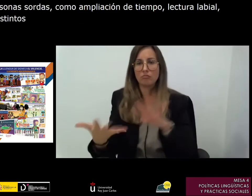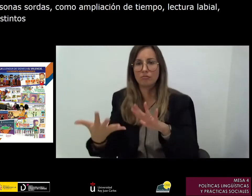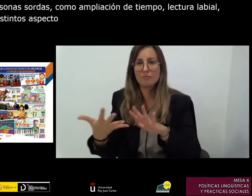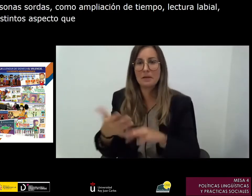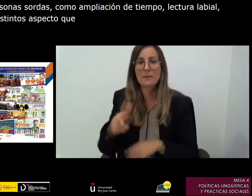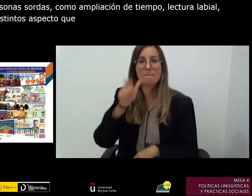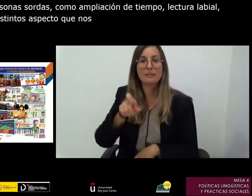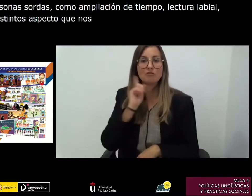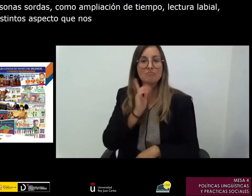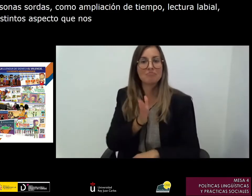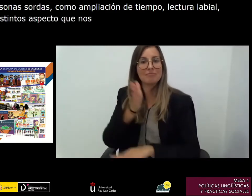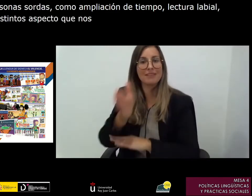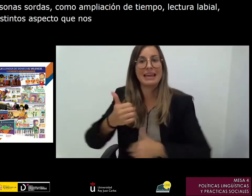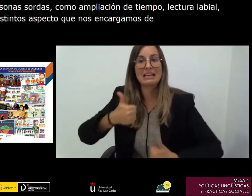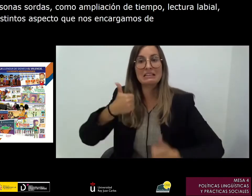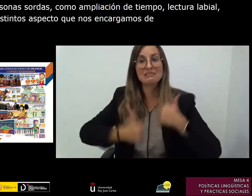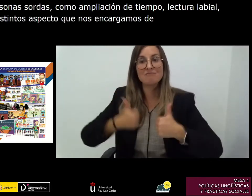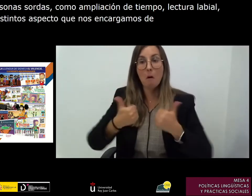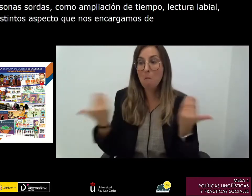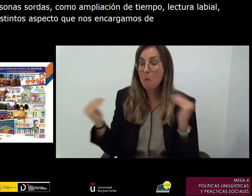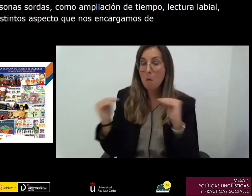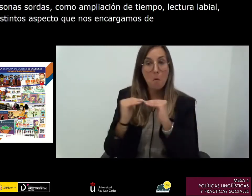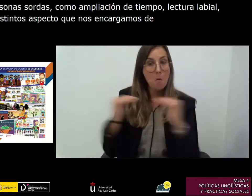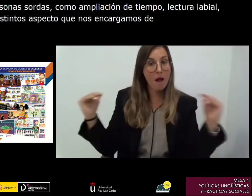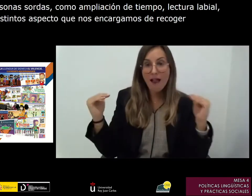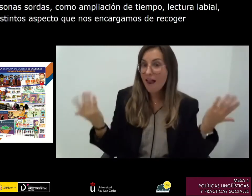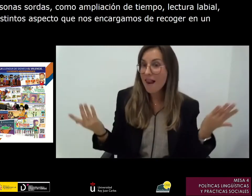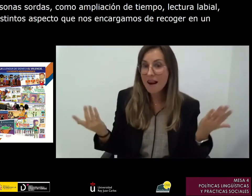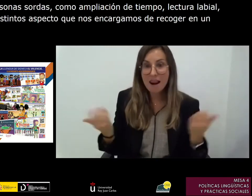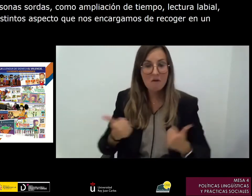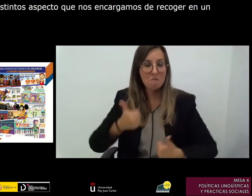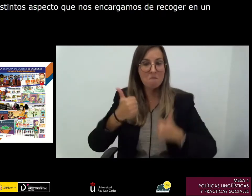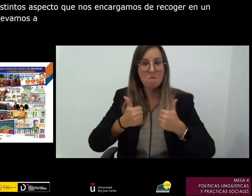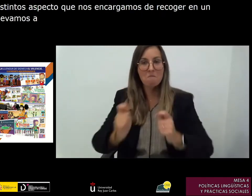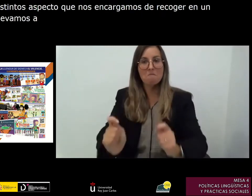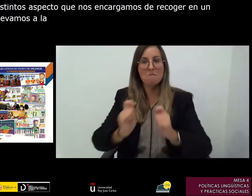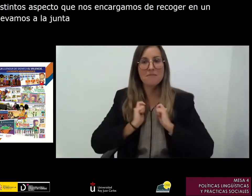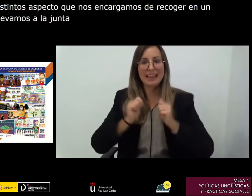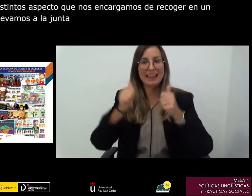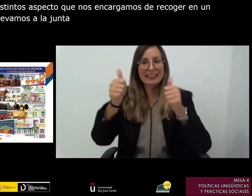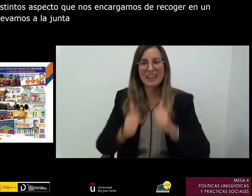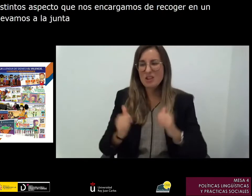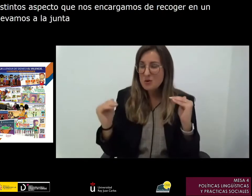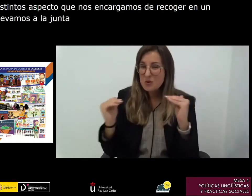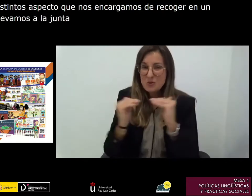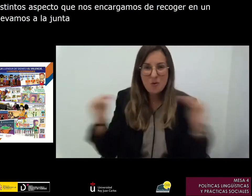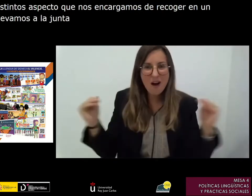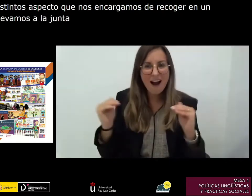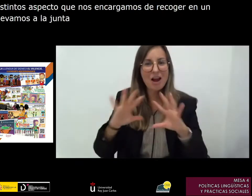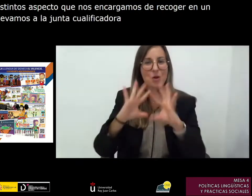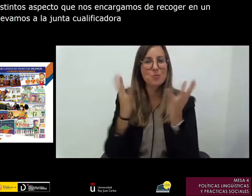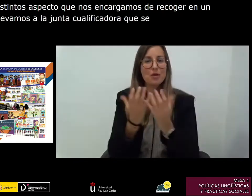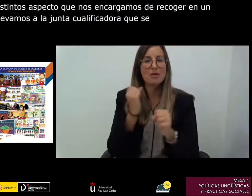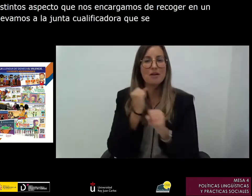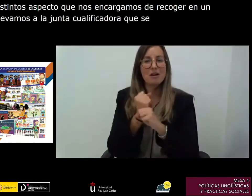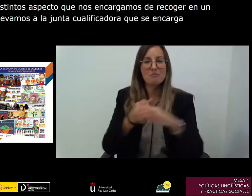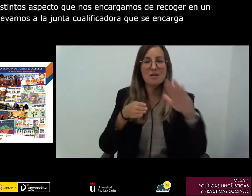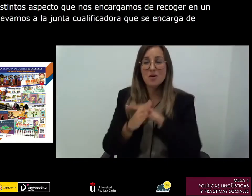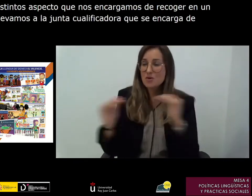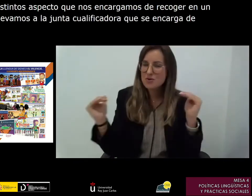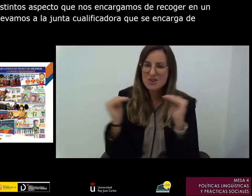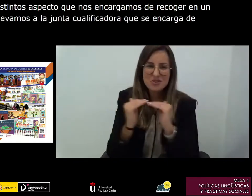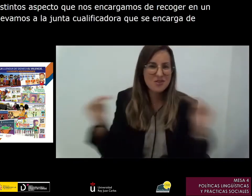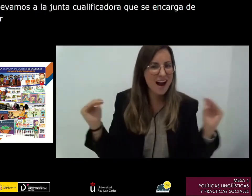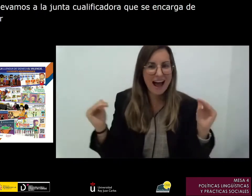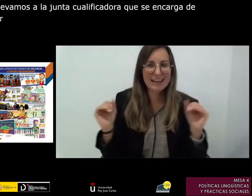Junta Cualificadora, que se encarga de implementar la accesibilidad a las pruebas en igualdad de condiciones que el resto de aspirantes